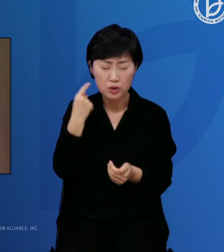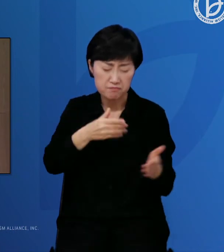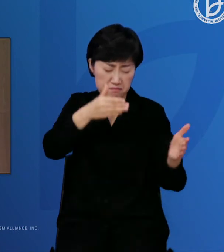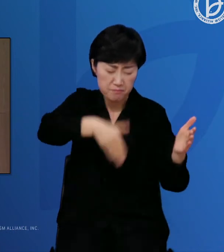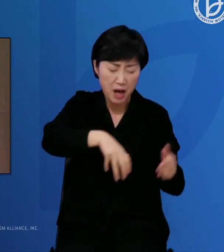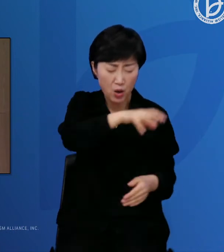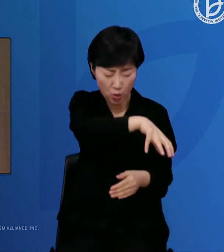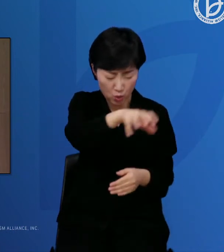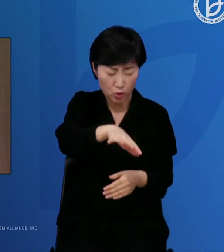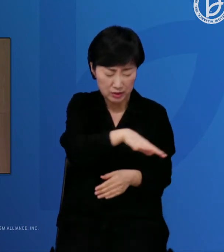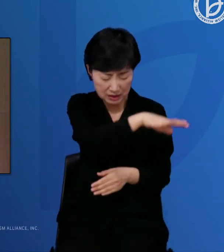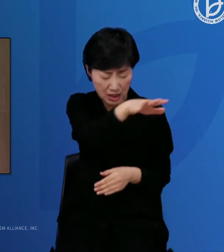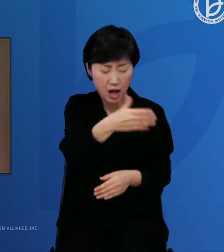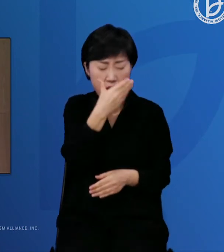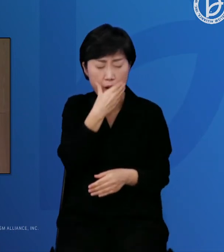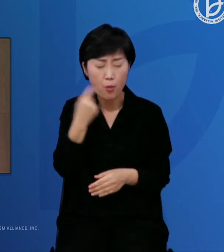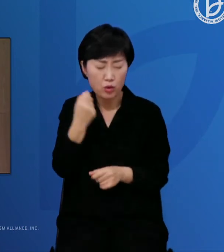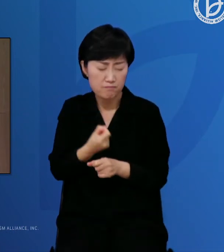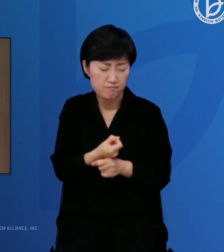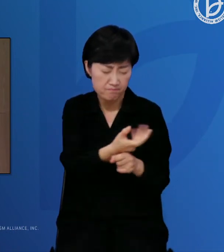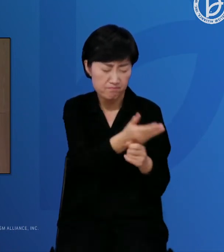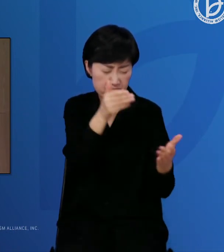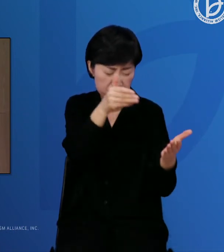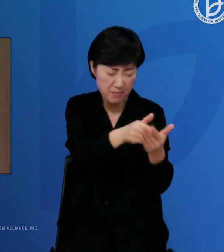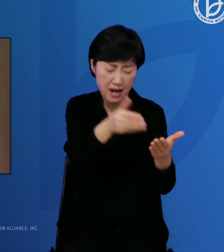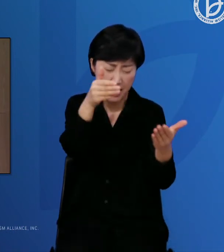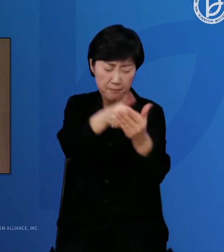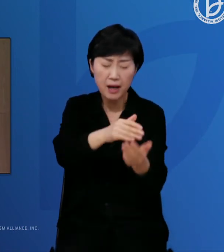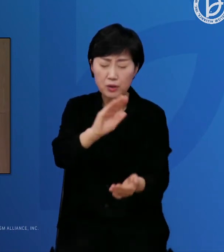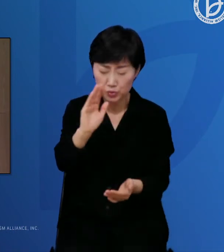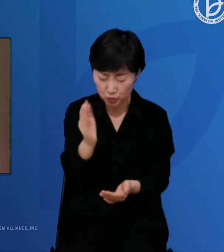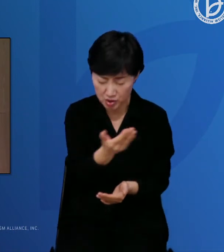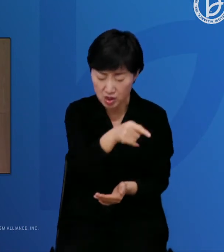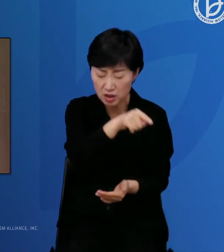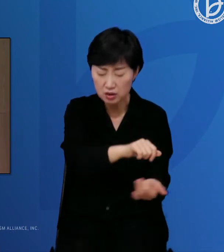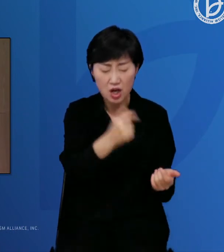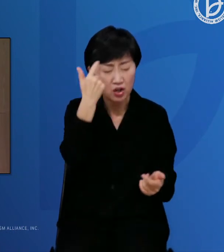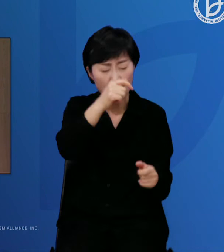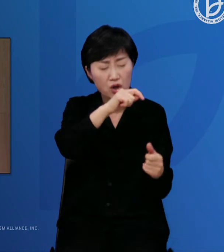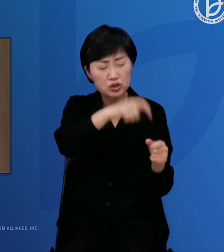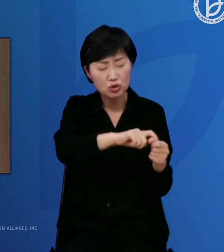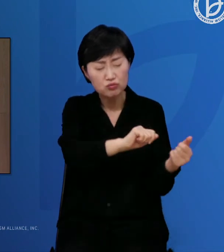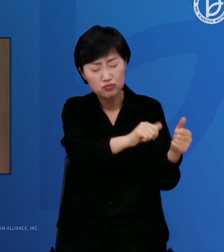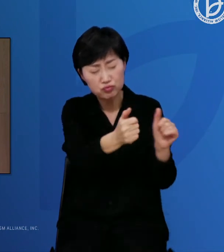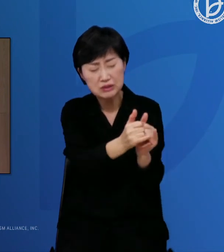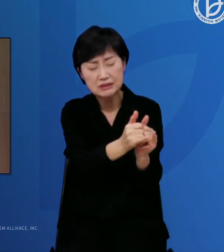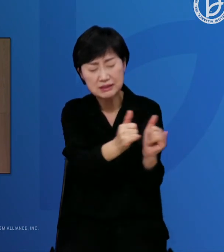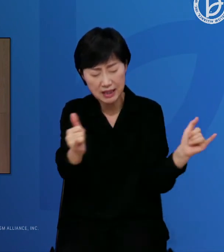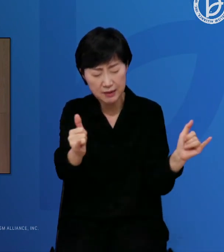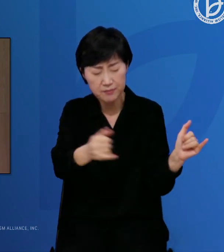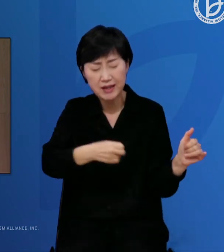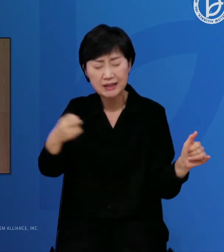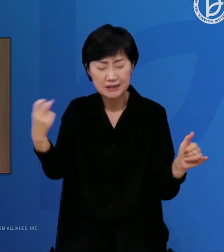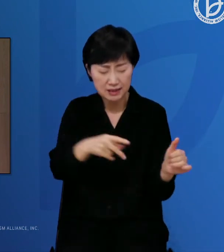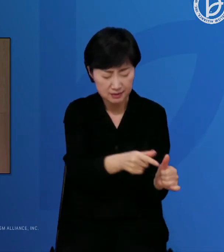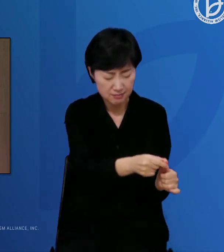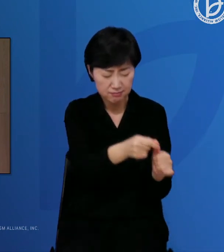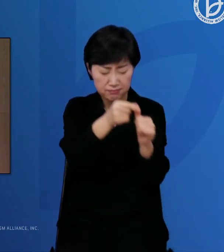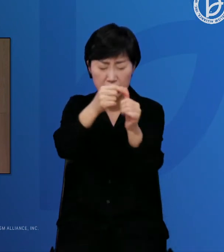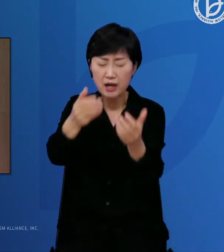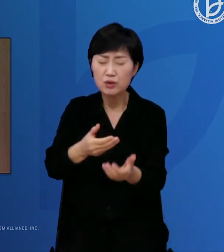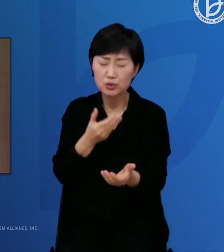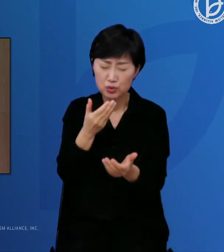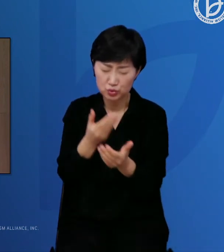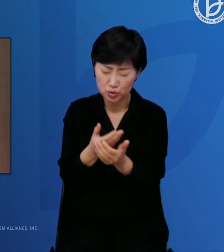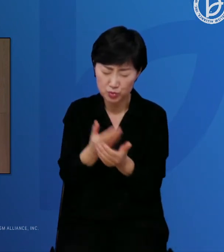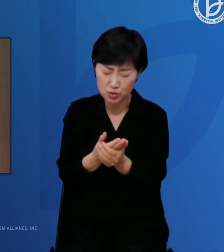골짜기에 마른 뼈들이 살아나 군대를 이룬 것 같이 주의 제자들을 일으키사 그 지역을 살리실 줄 믿습니다. Please work